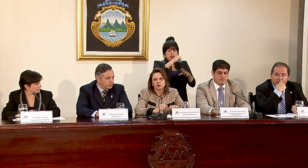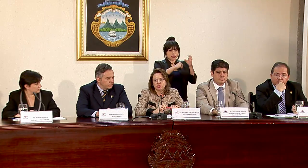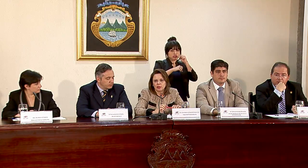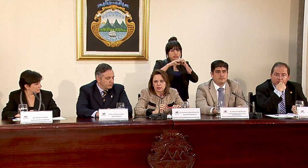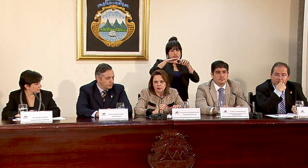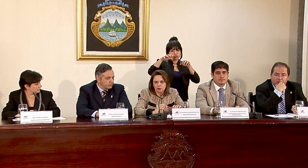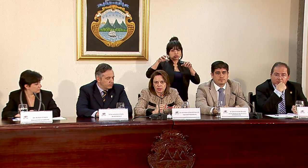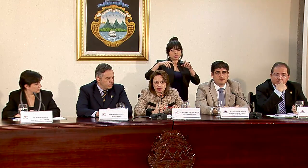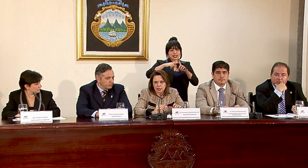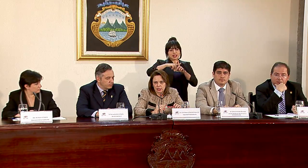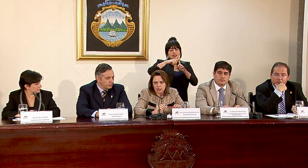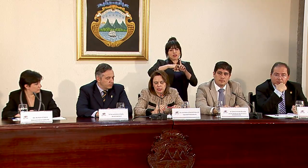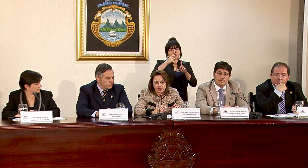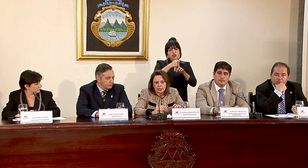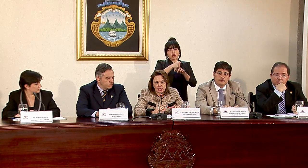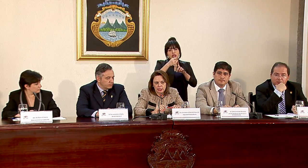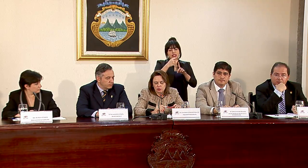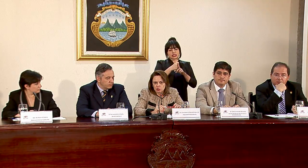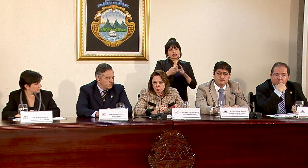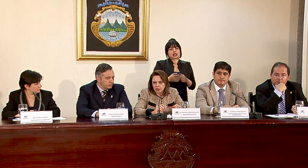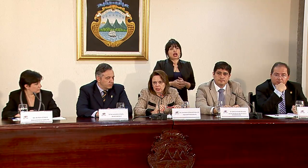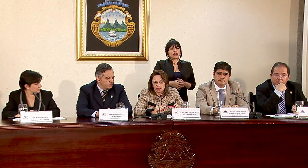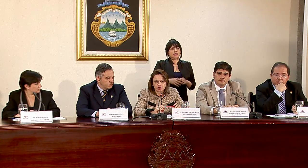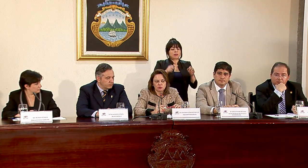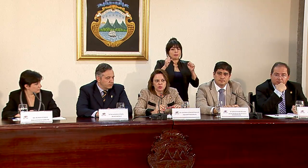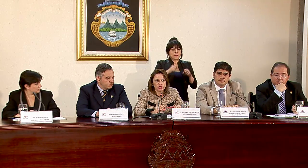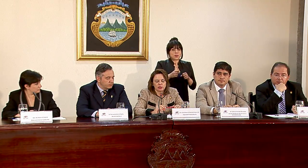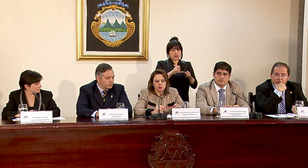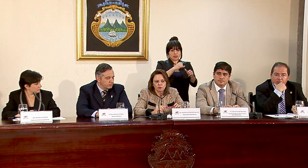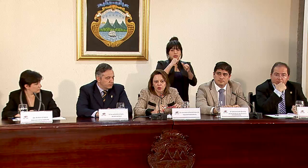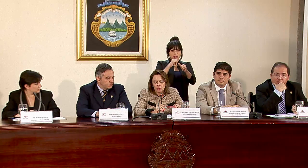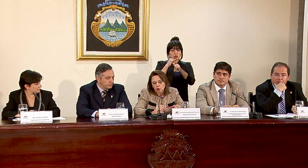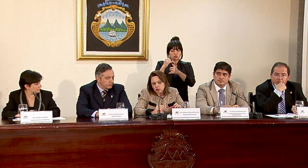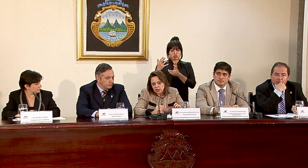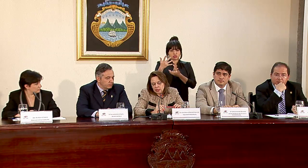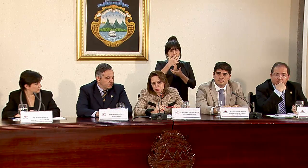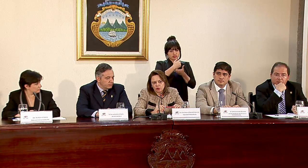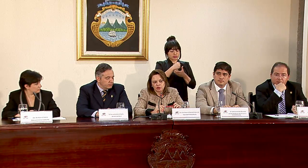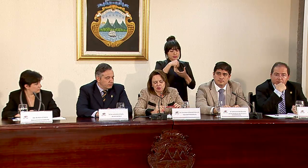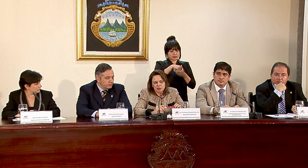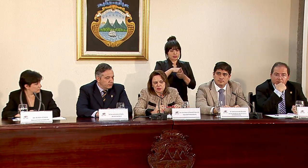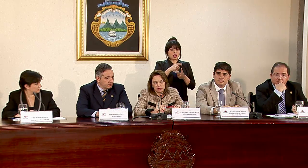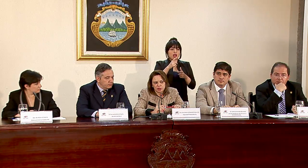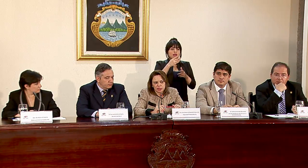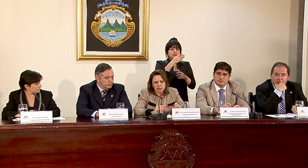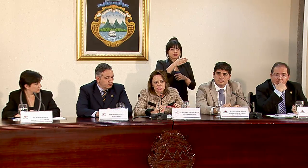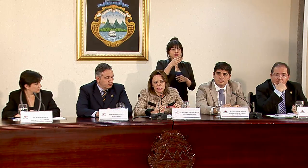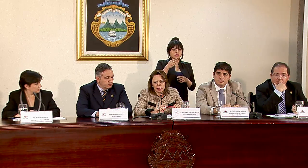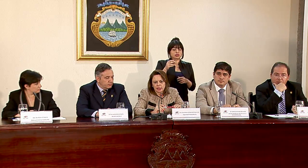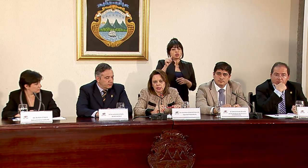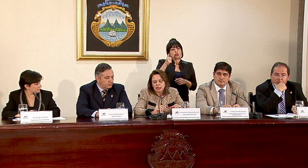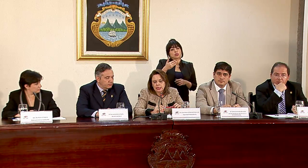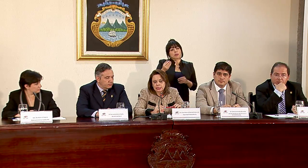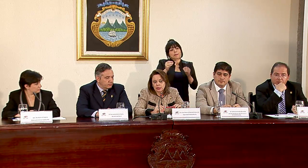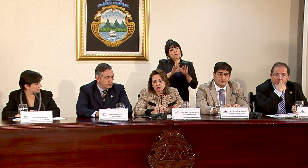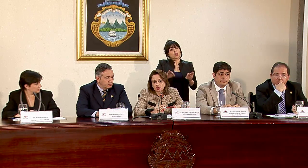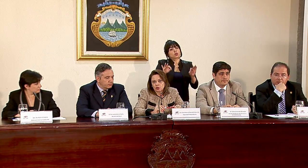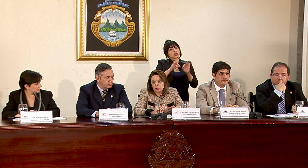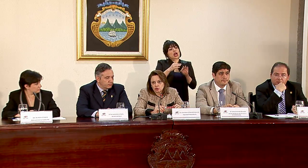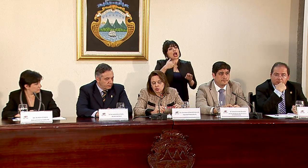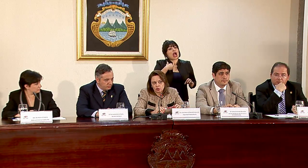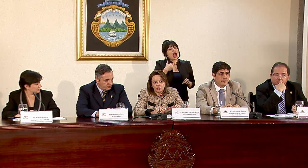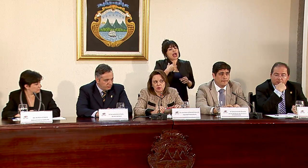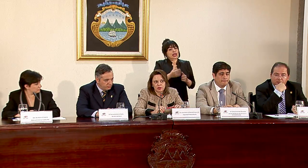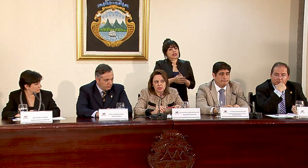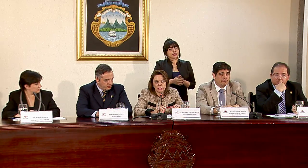de los niveles de violencia que nos pueden ir denunciando. Otra de las cosas más importantes que hay es que los